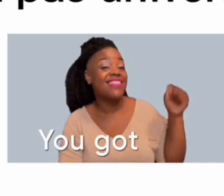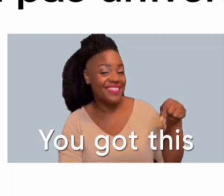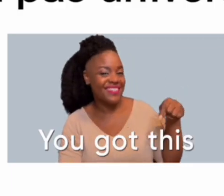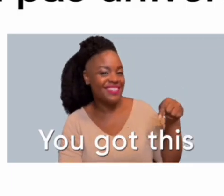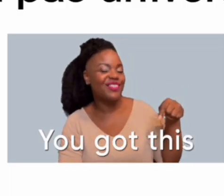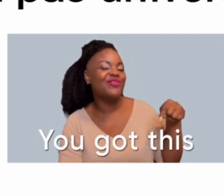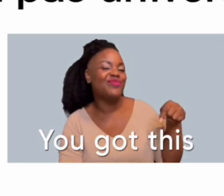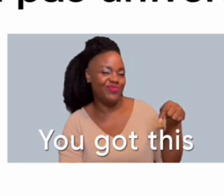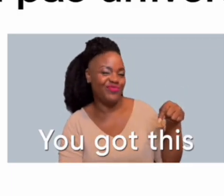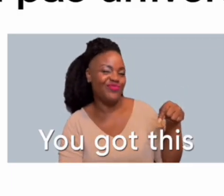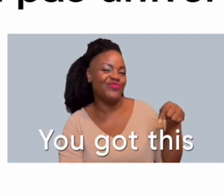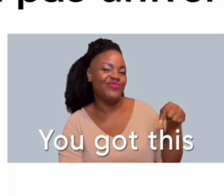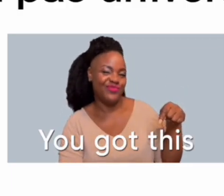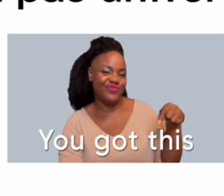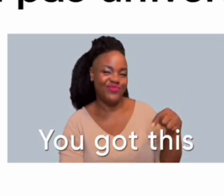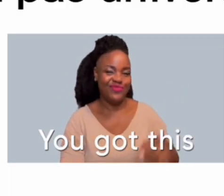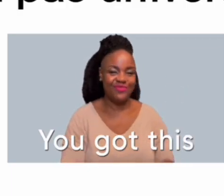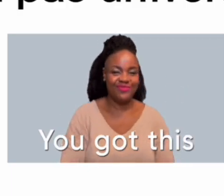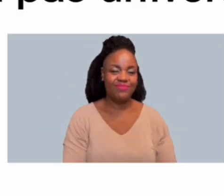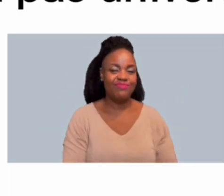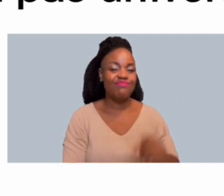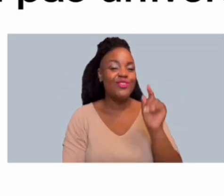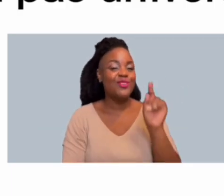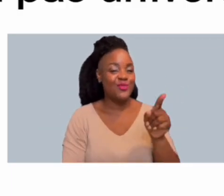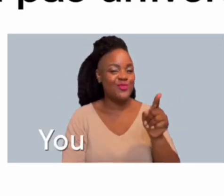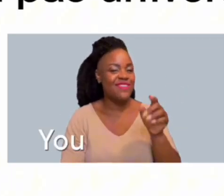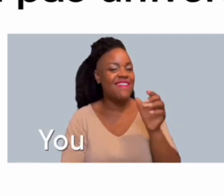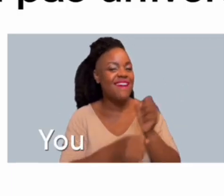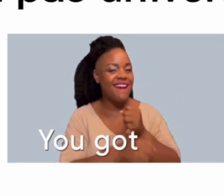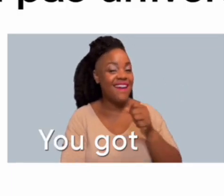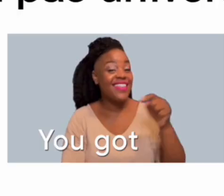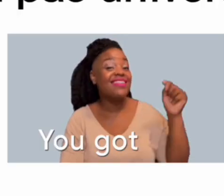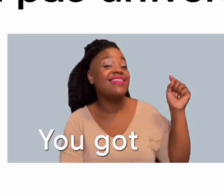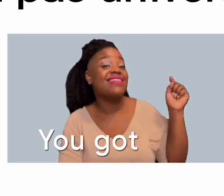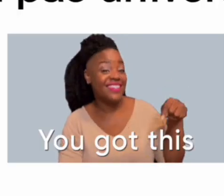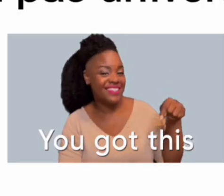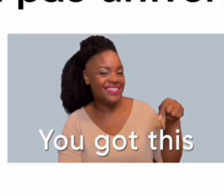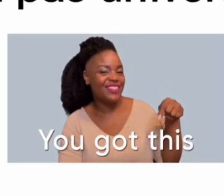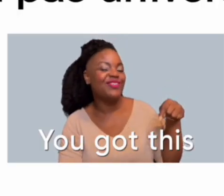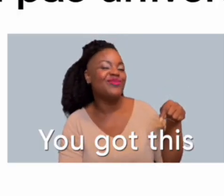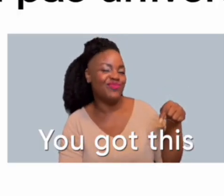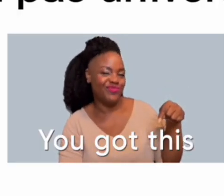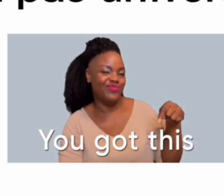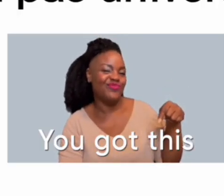avons la langue des signes américaine. En Angleterre, la langue des signes